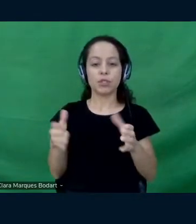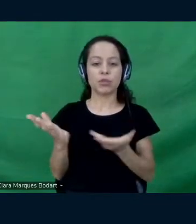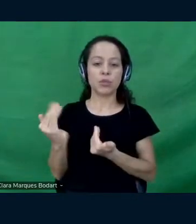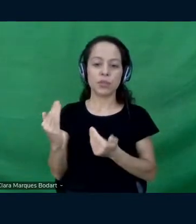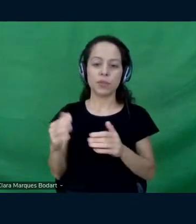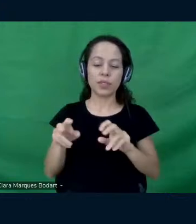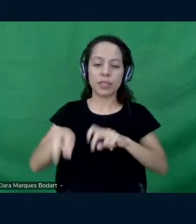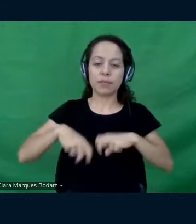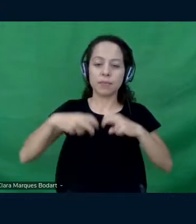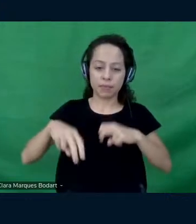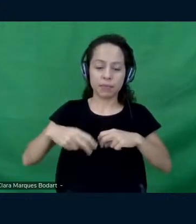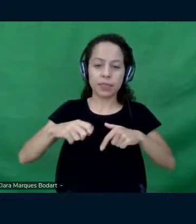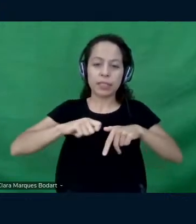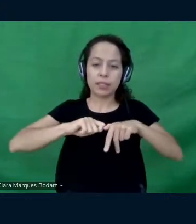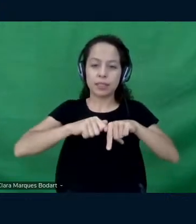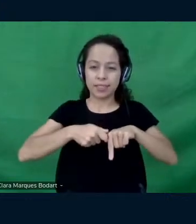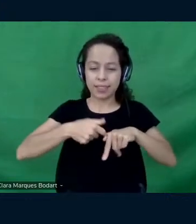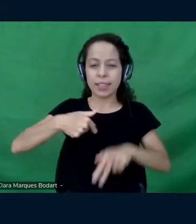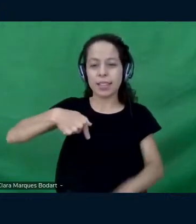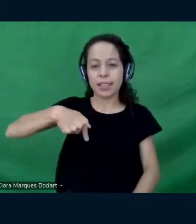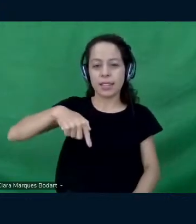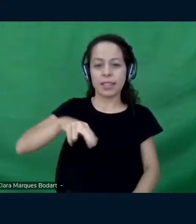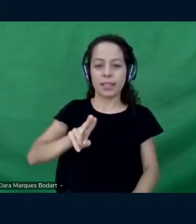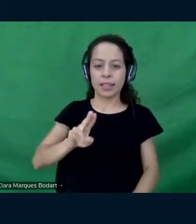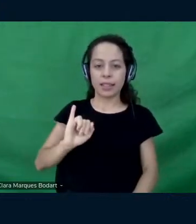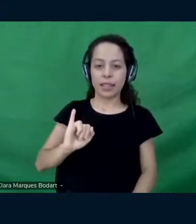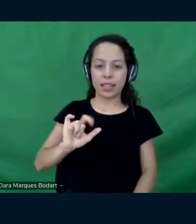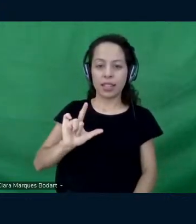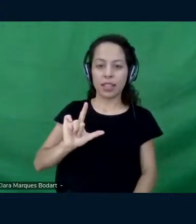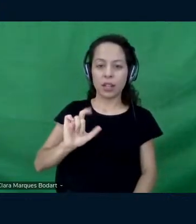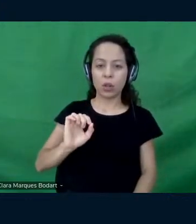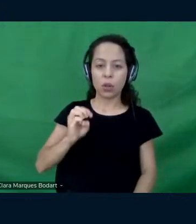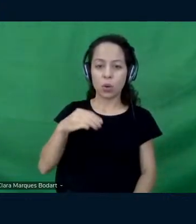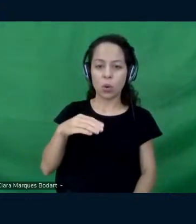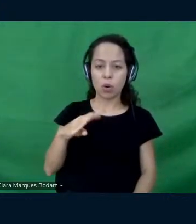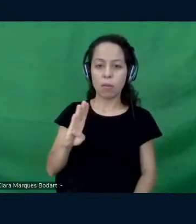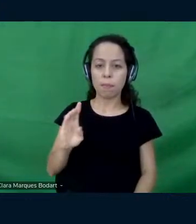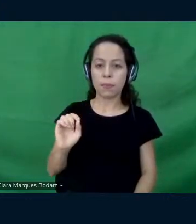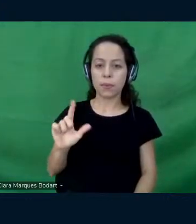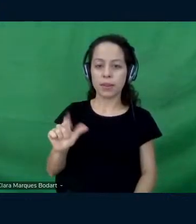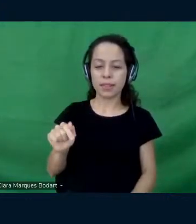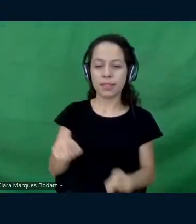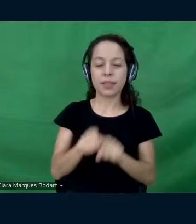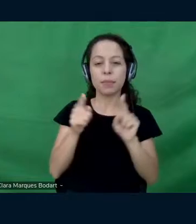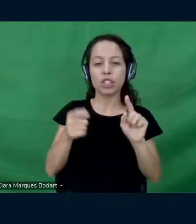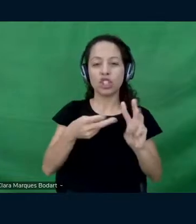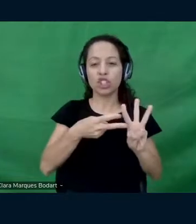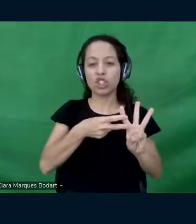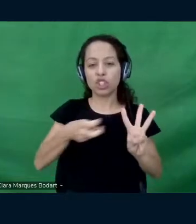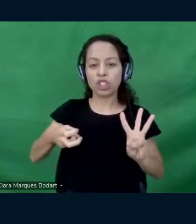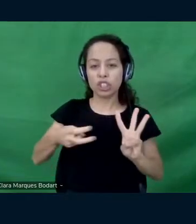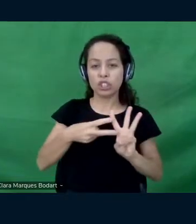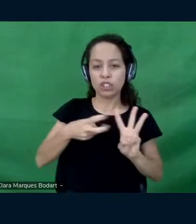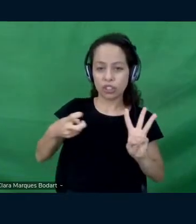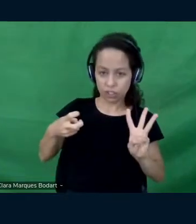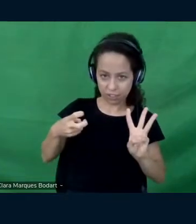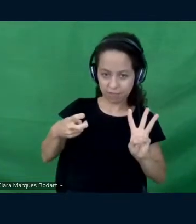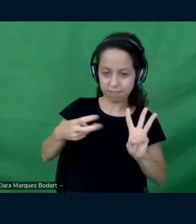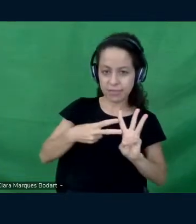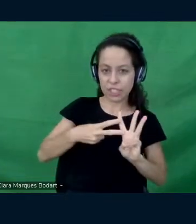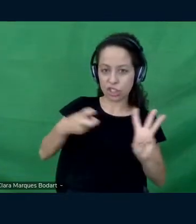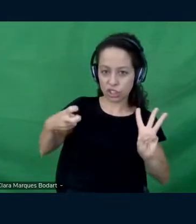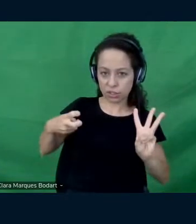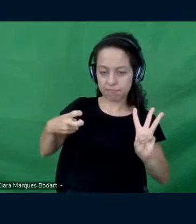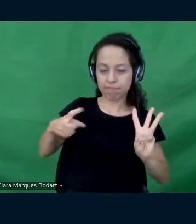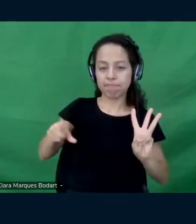jovens quilombolas, indígenas, e como que isso traz para nós uma indignação, uma sensação